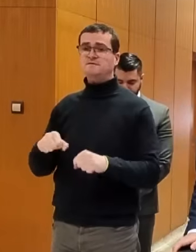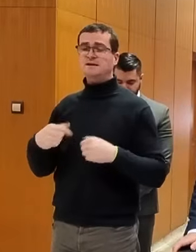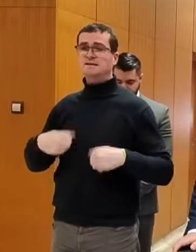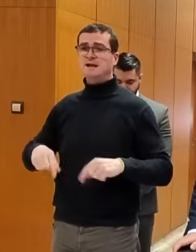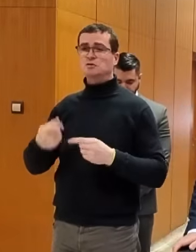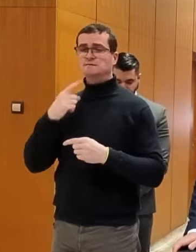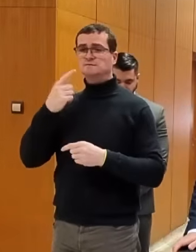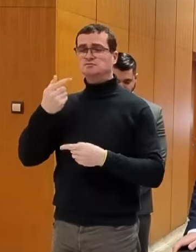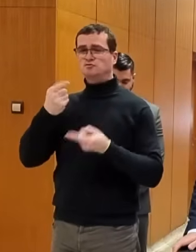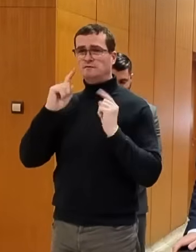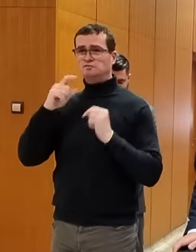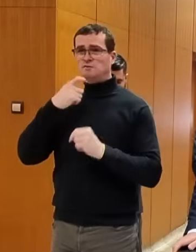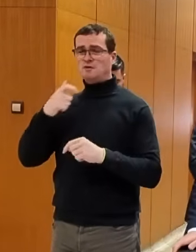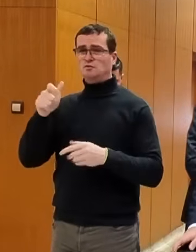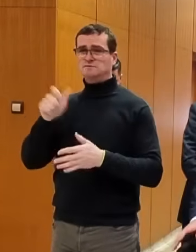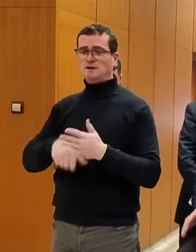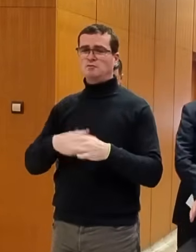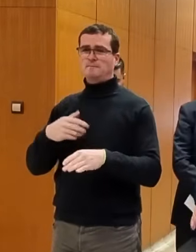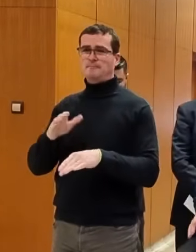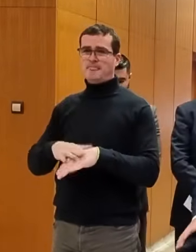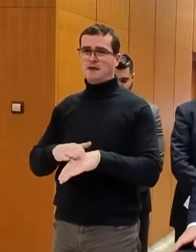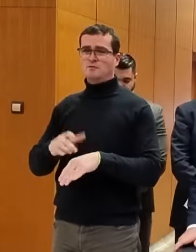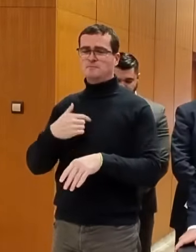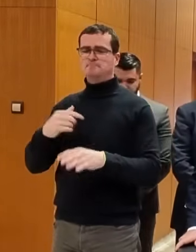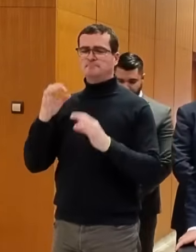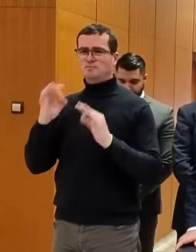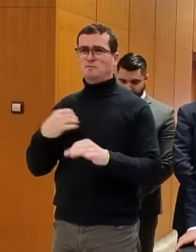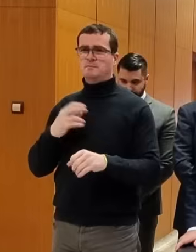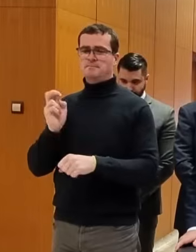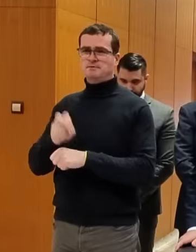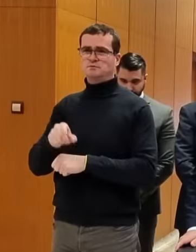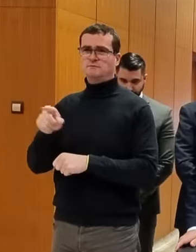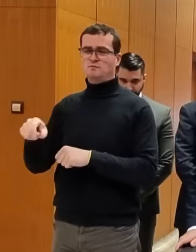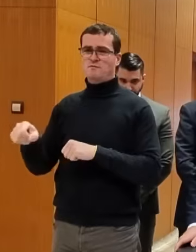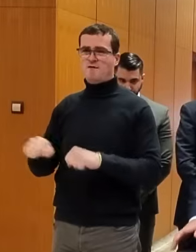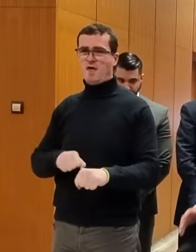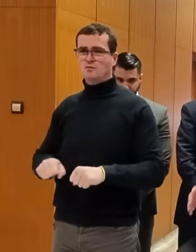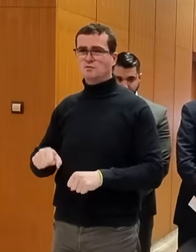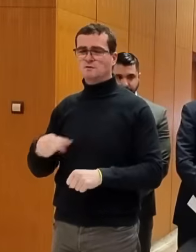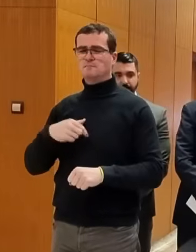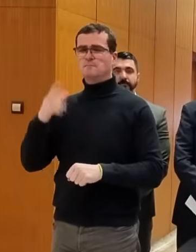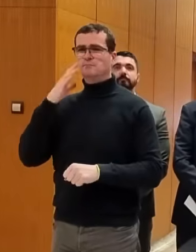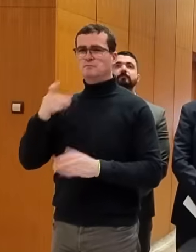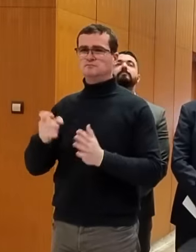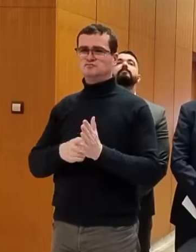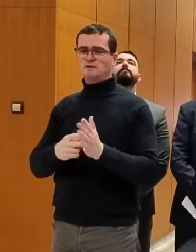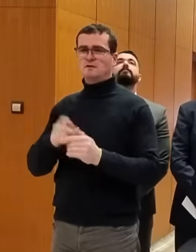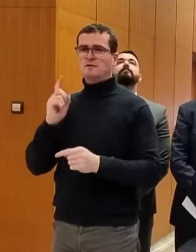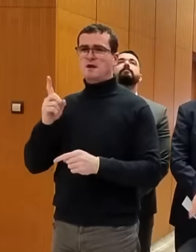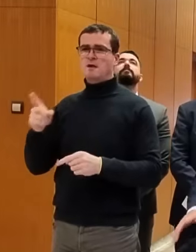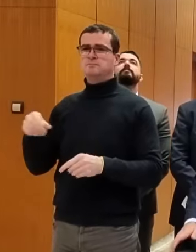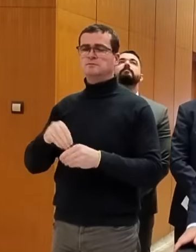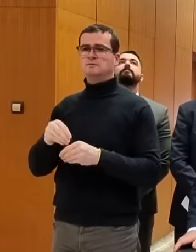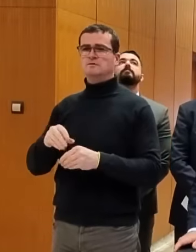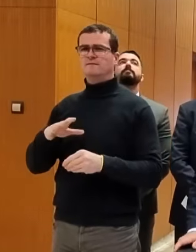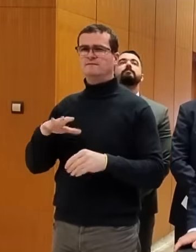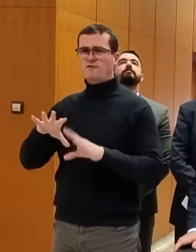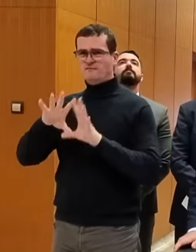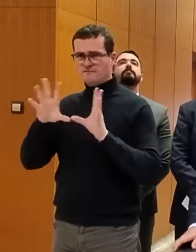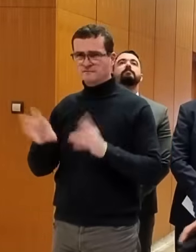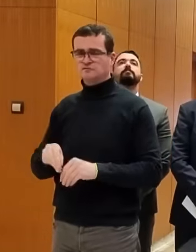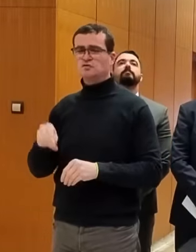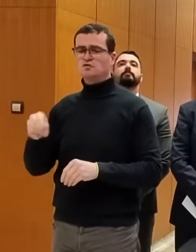za Slovenskú národnú stranu garantovať, my budeme veľmi efektívne pristupovať tomuto vládnutiu. Budeme žiadať, aby v podstate vo všetkom,